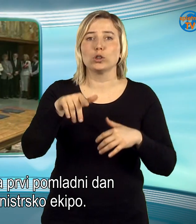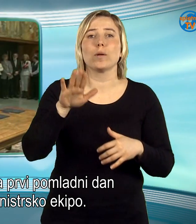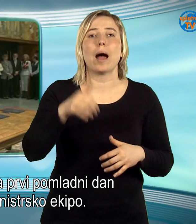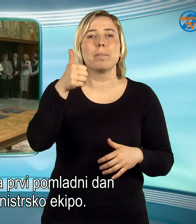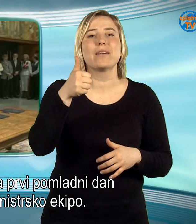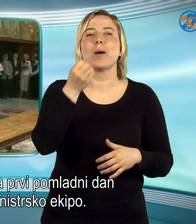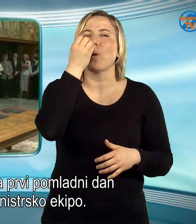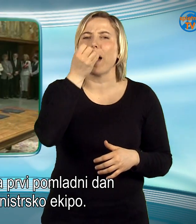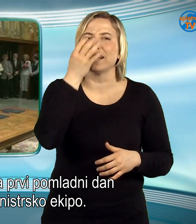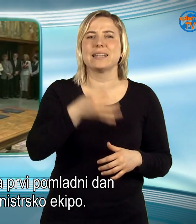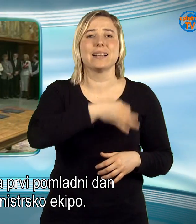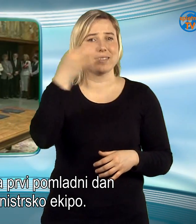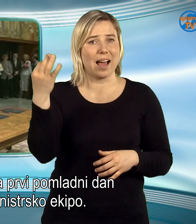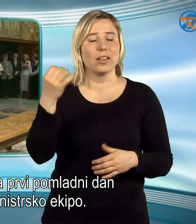dan potrdili ministrsko ekipo.